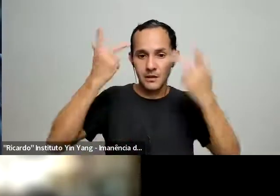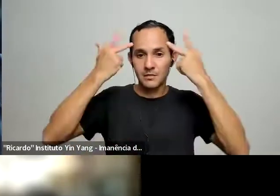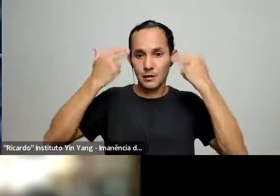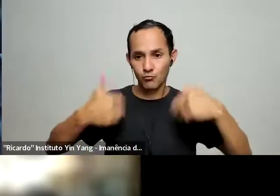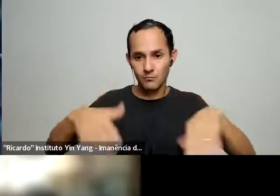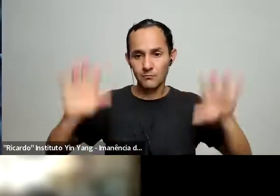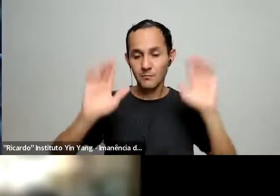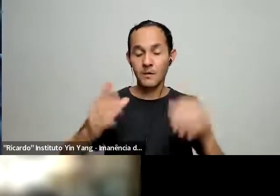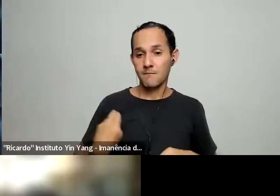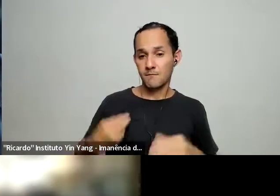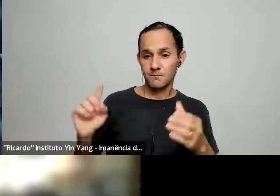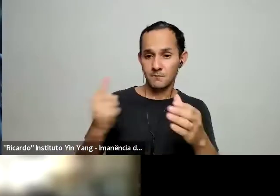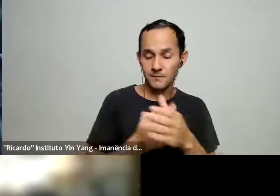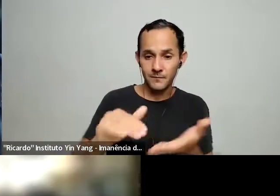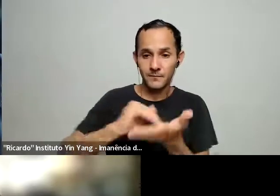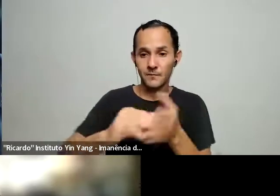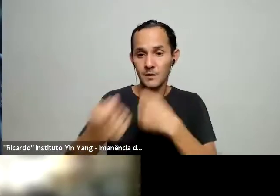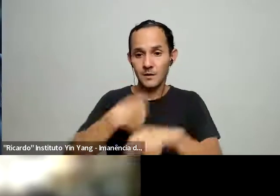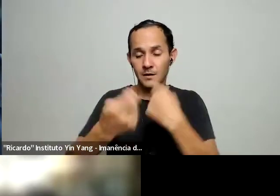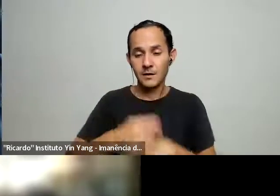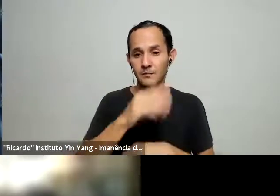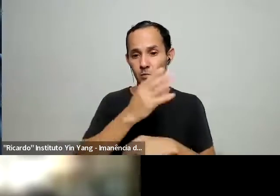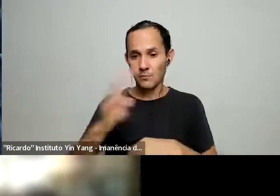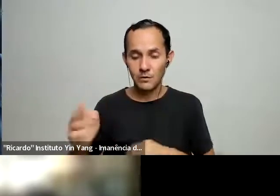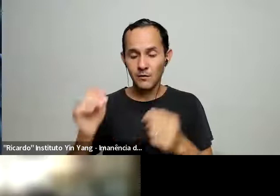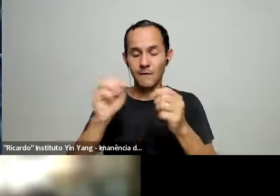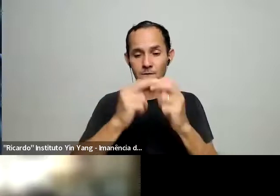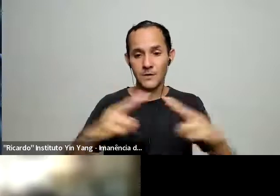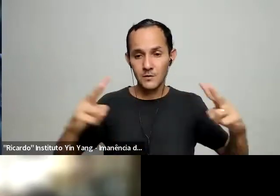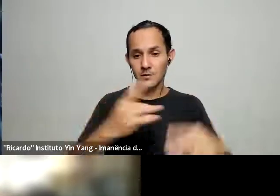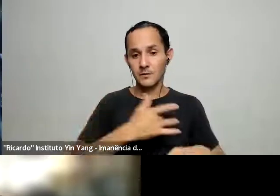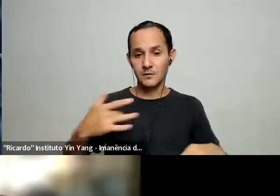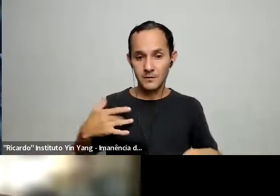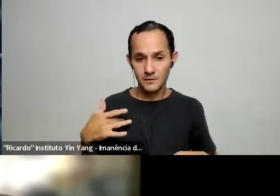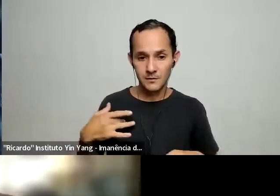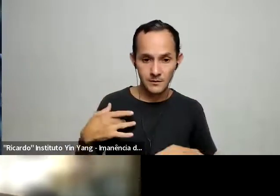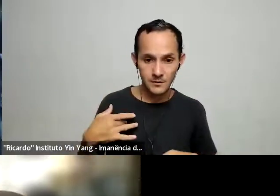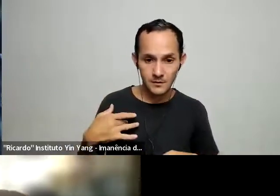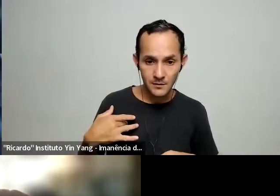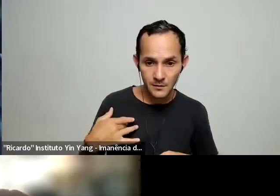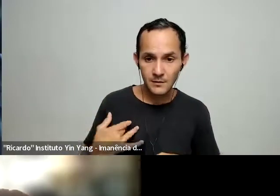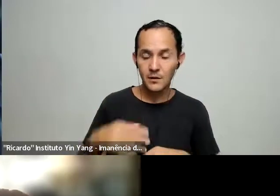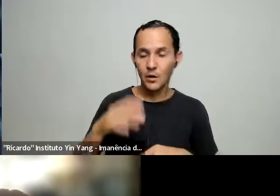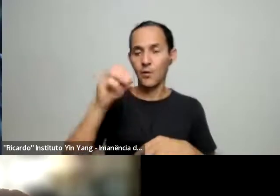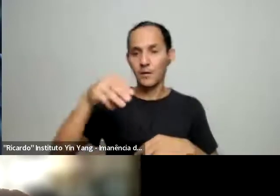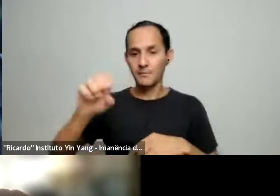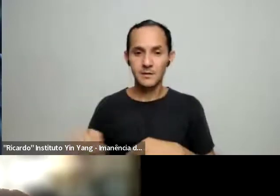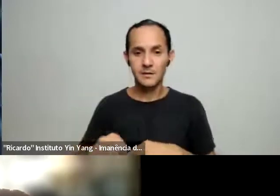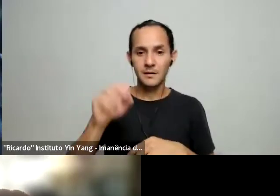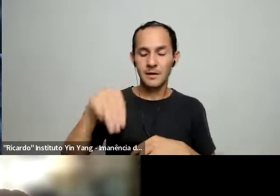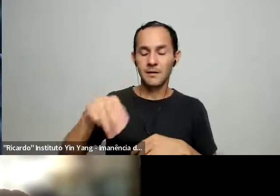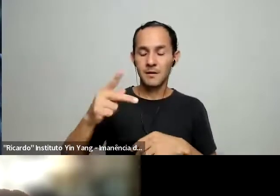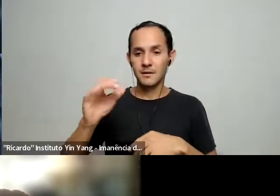Naturologia, membro da Secretaria Executiva da Biblioteca Virtual em Saúde, BIREME, OPAS, OMS e Rede